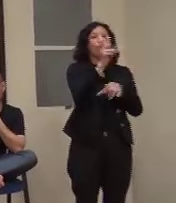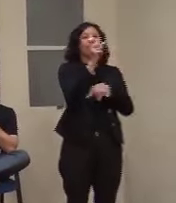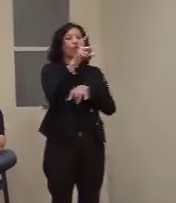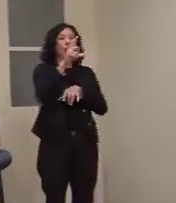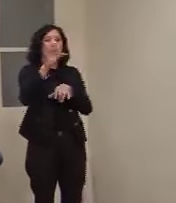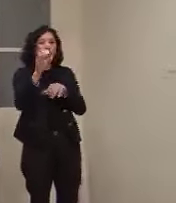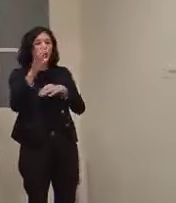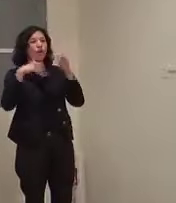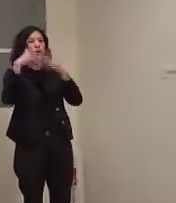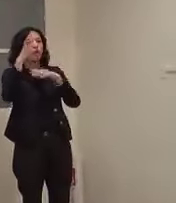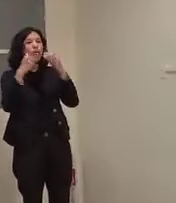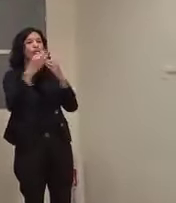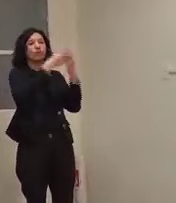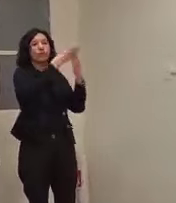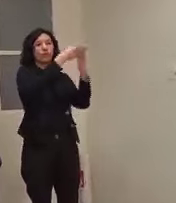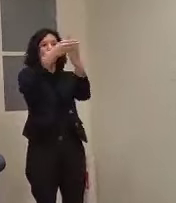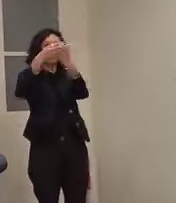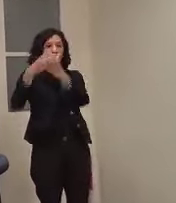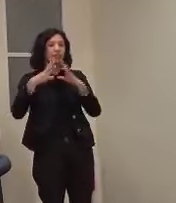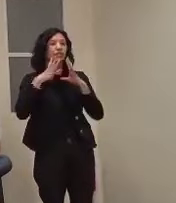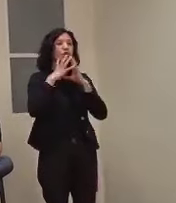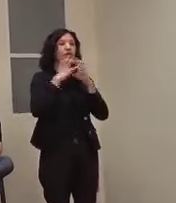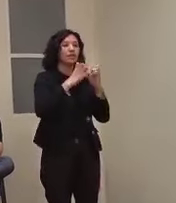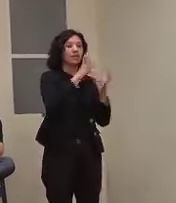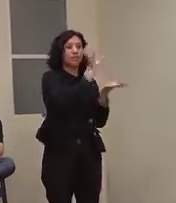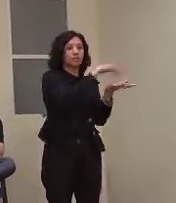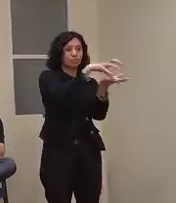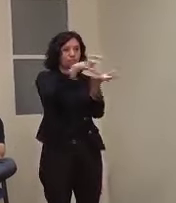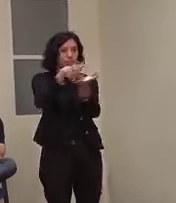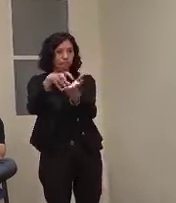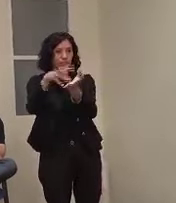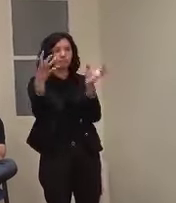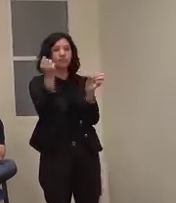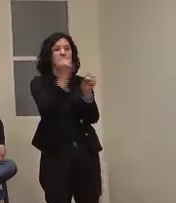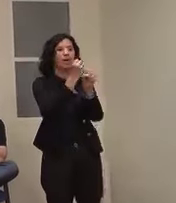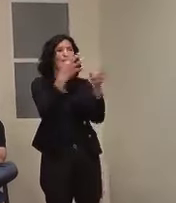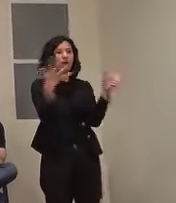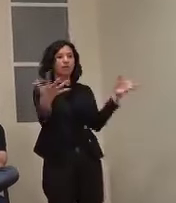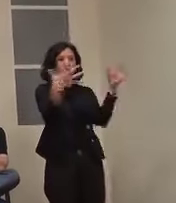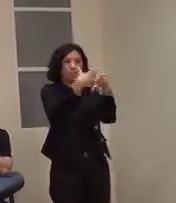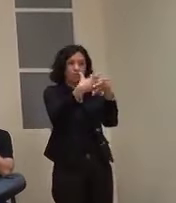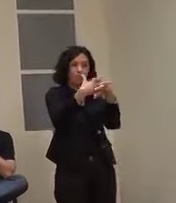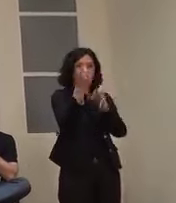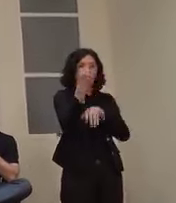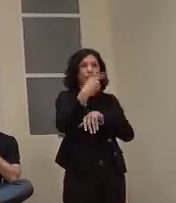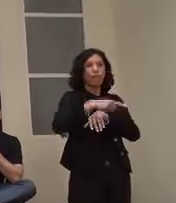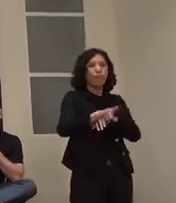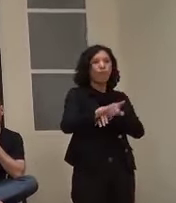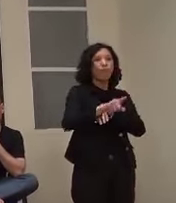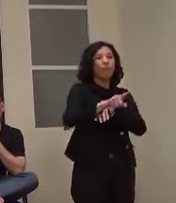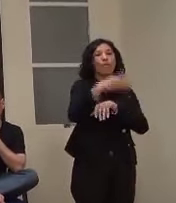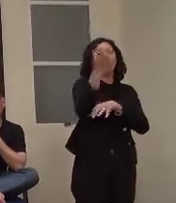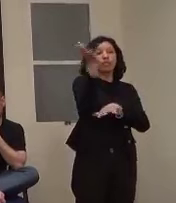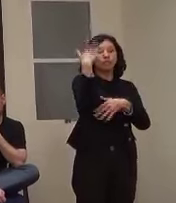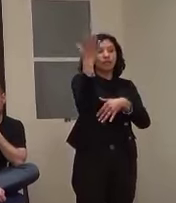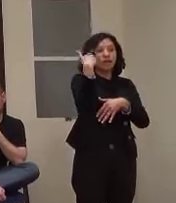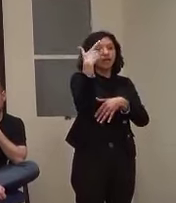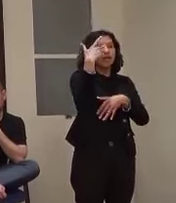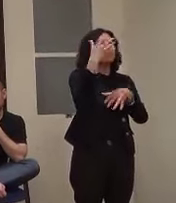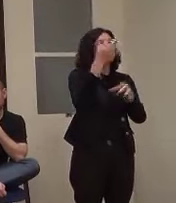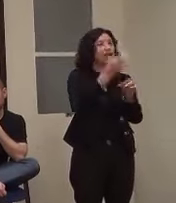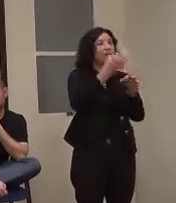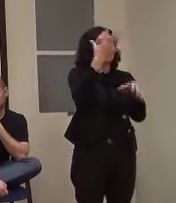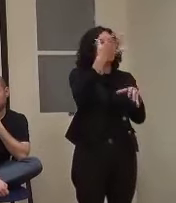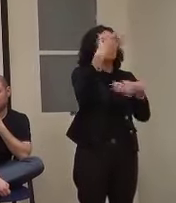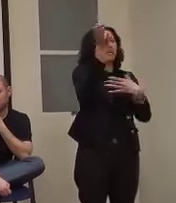algunas secretarías ministerios es el trabajo interministerial cuando se llevan a cabo jornadas de perfeccionamiento